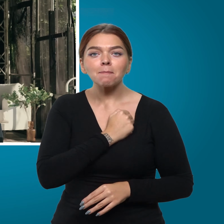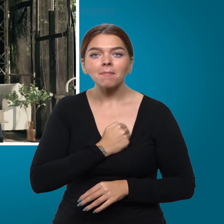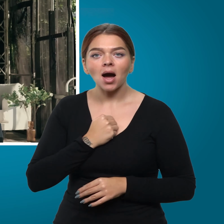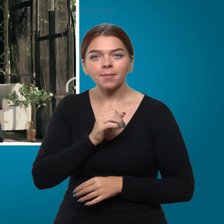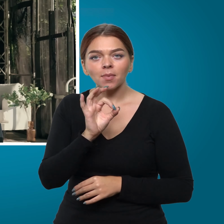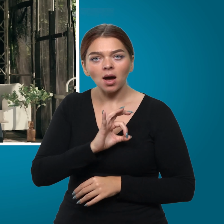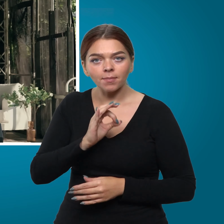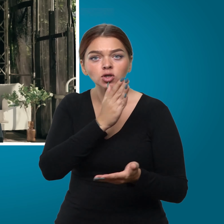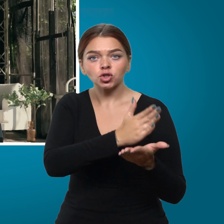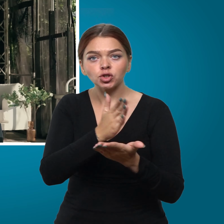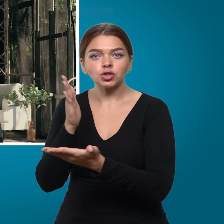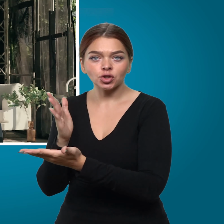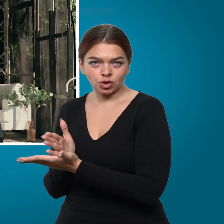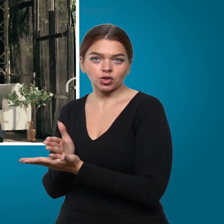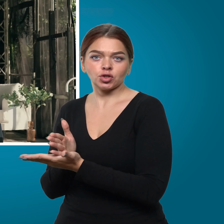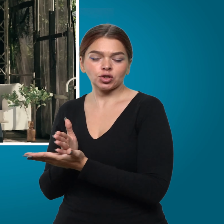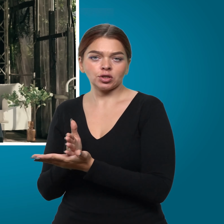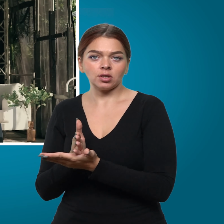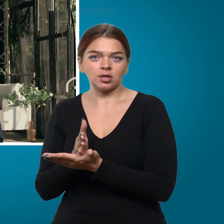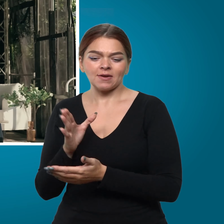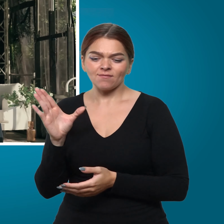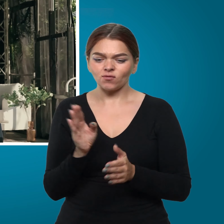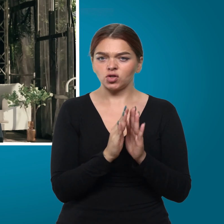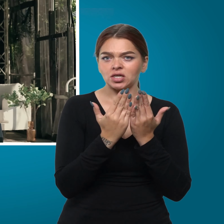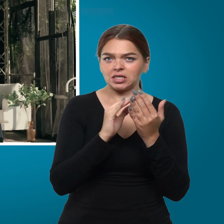įtampa per visas abi knygas